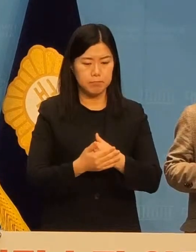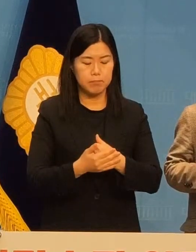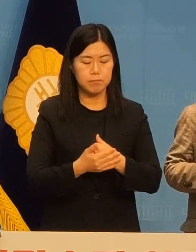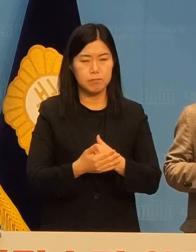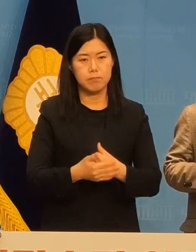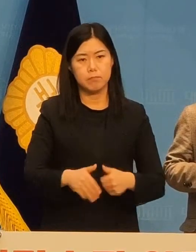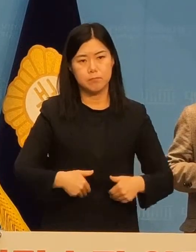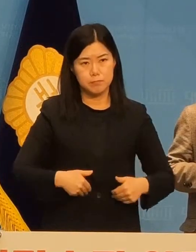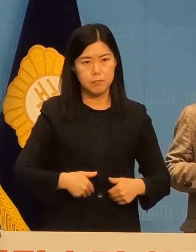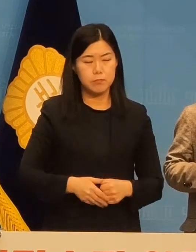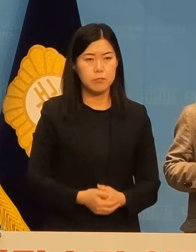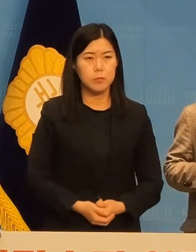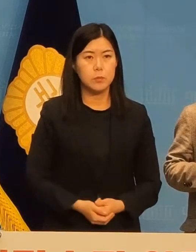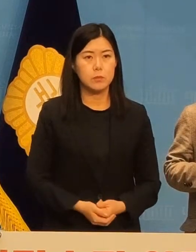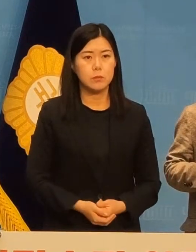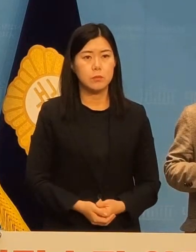합니다.